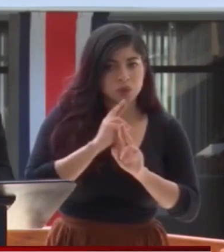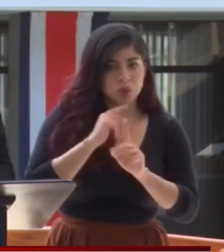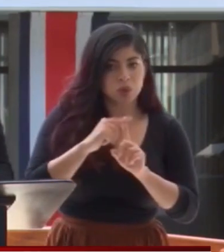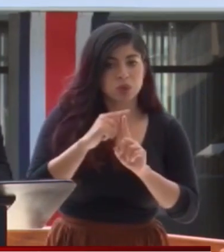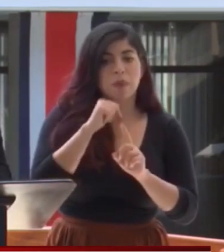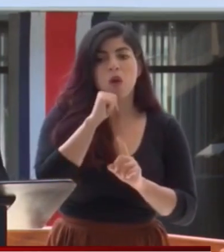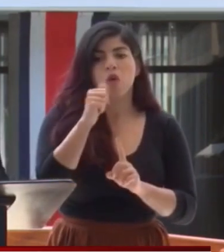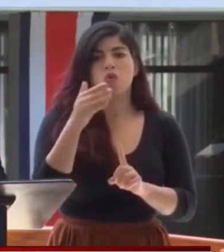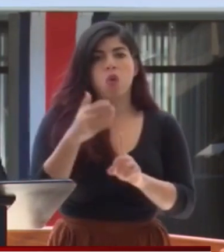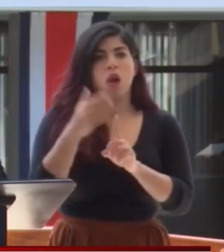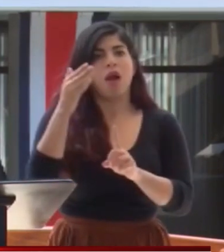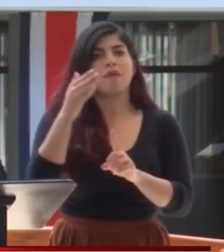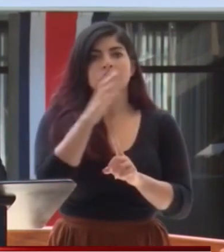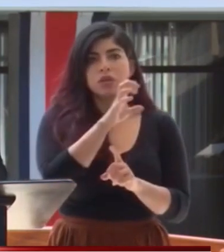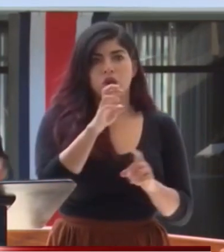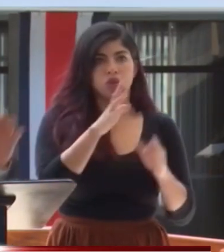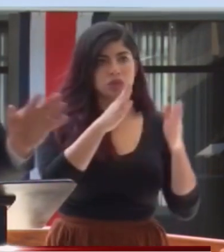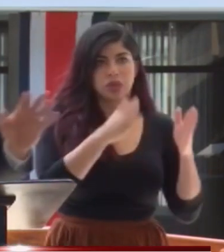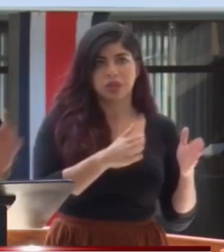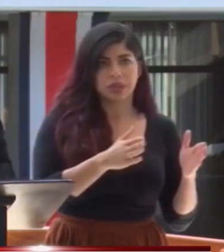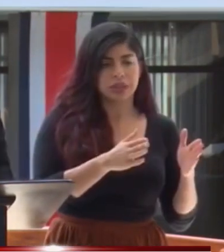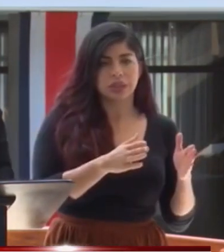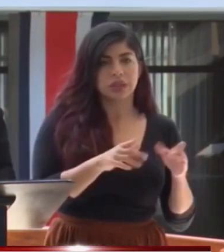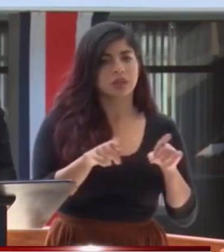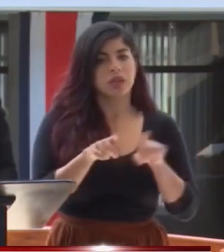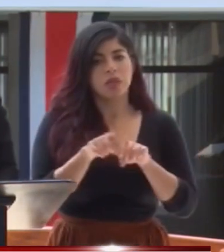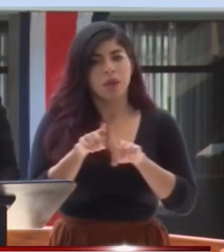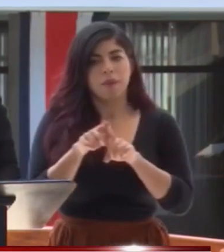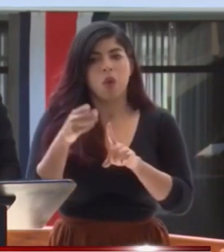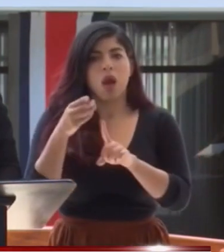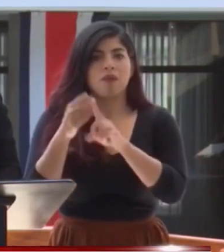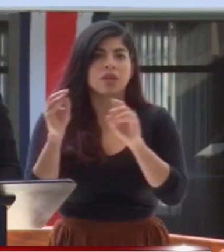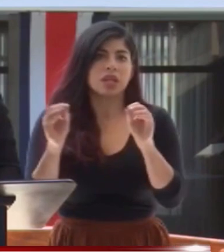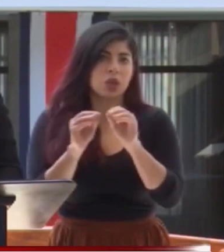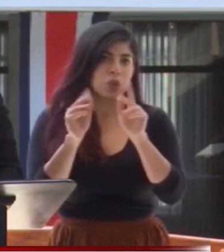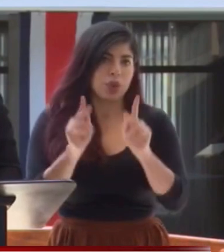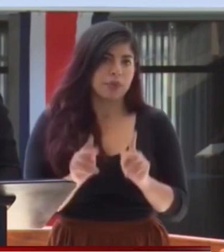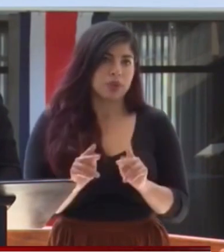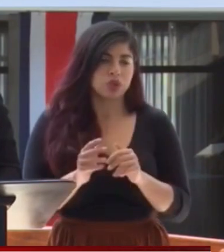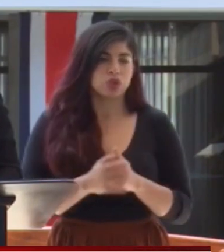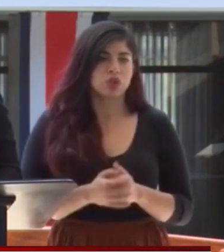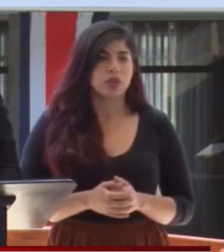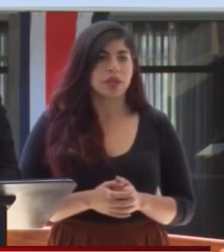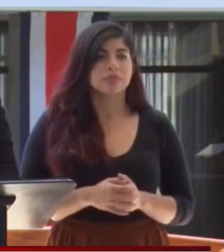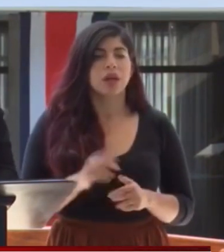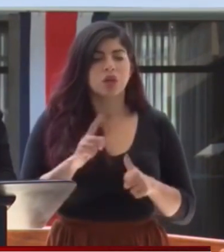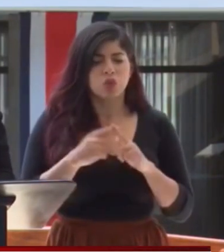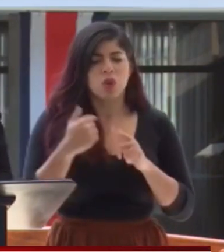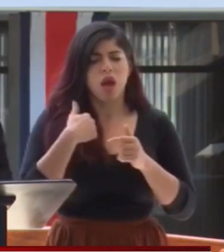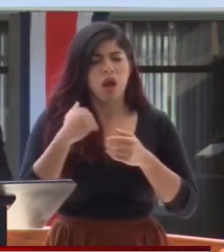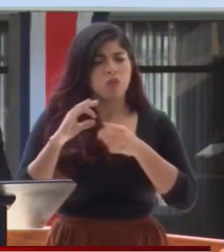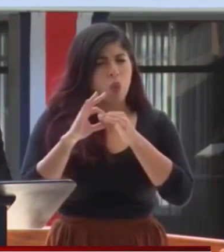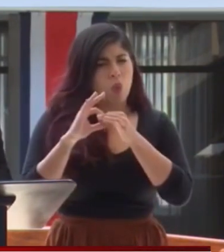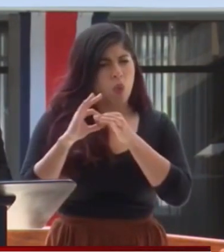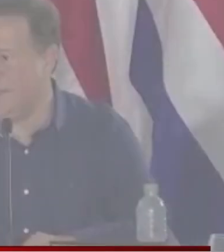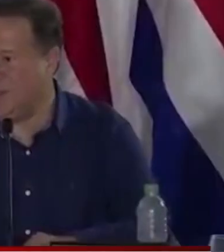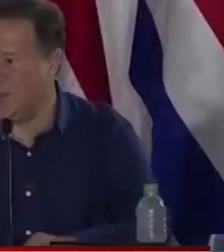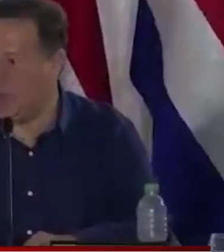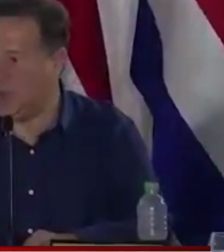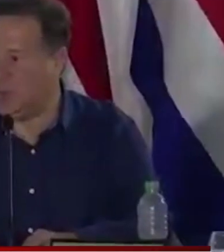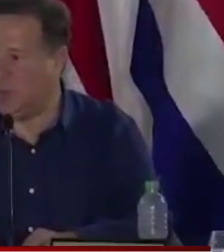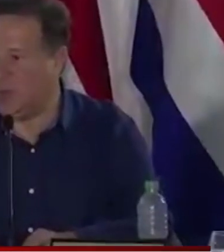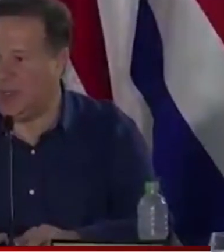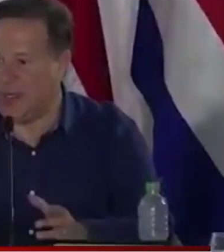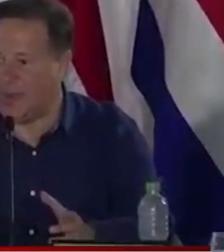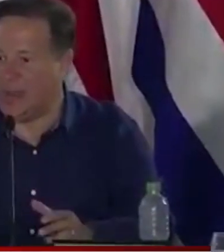dé resultados y que no tenga afectación ni para las y los costarricenses como para ninguna persona en ese proceso. Y